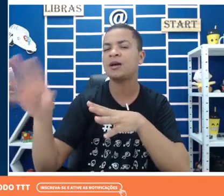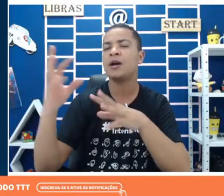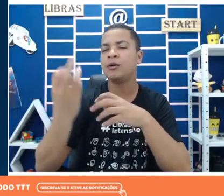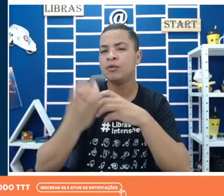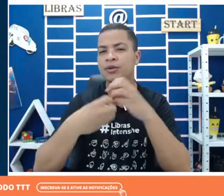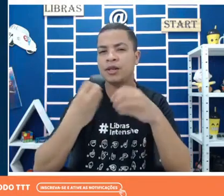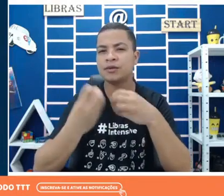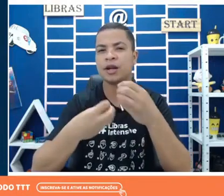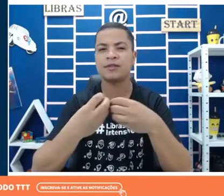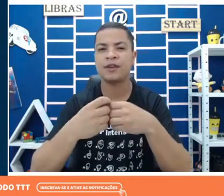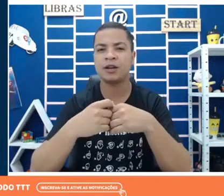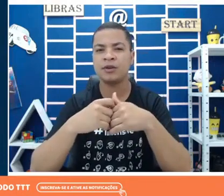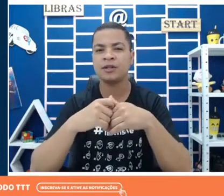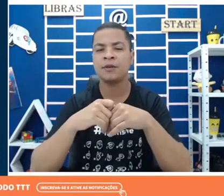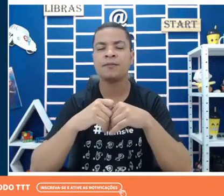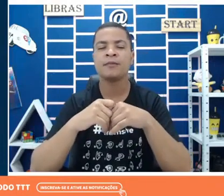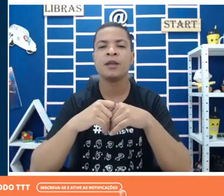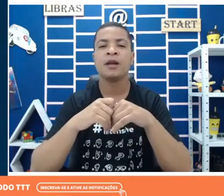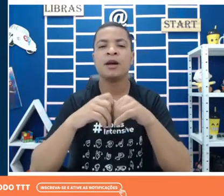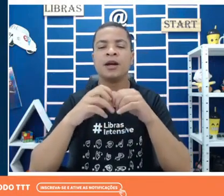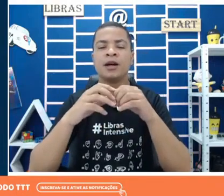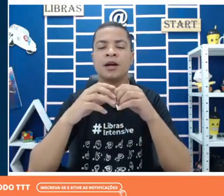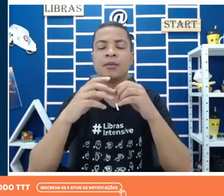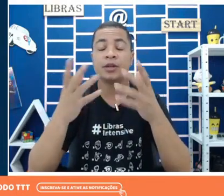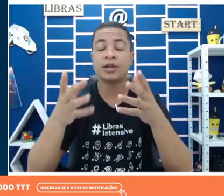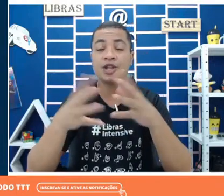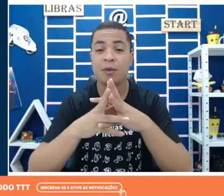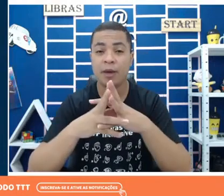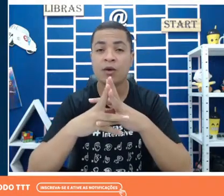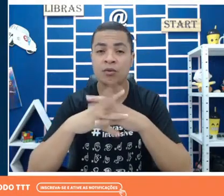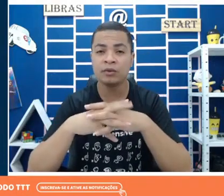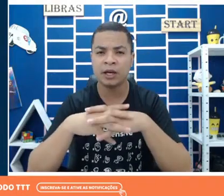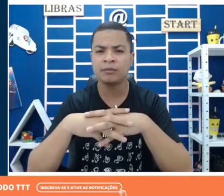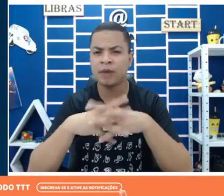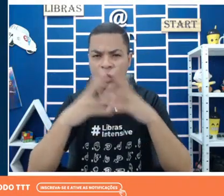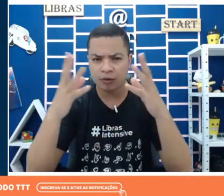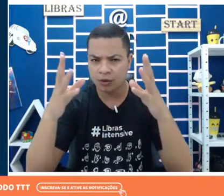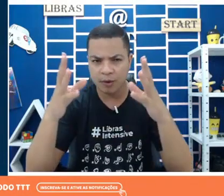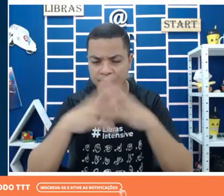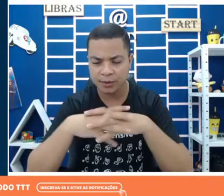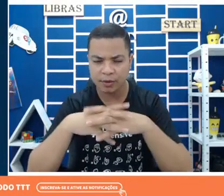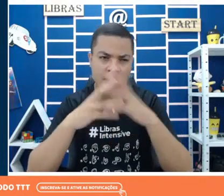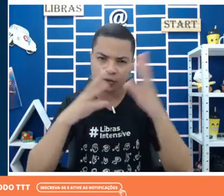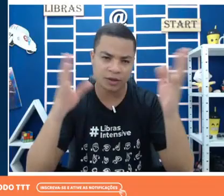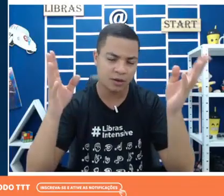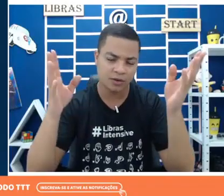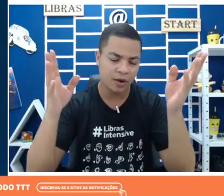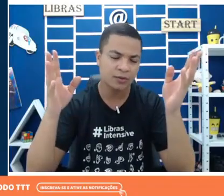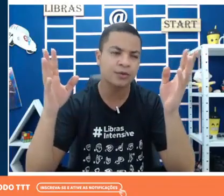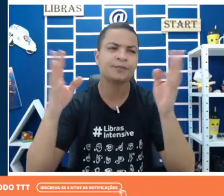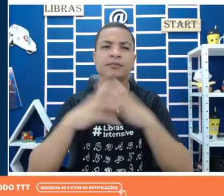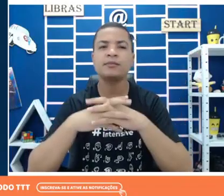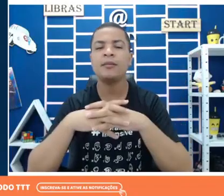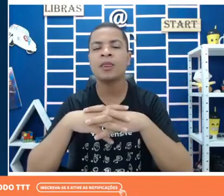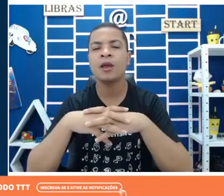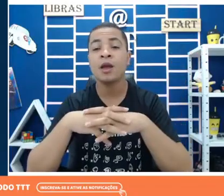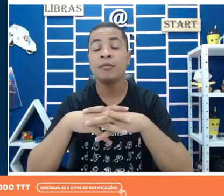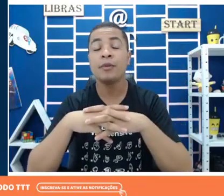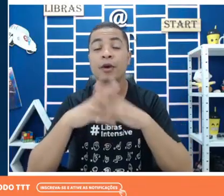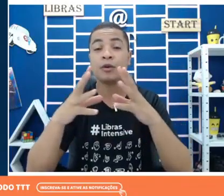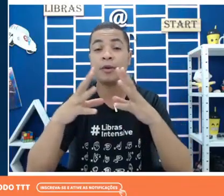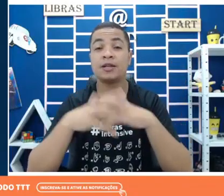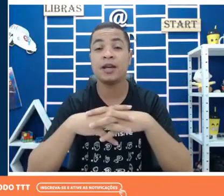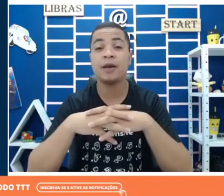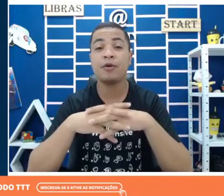não, tá? Usem os classificadores. Muita gente me pergunta, alunos meus e outros que não são alunos,